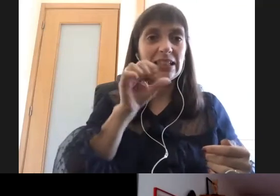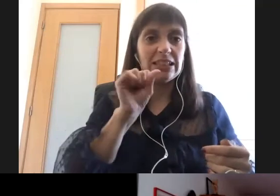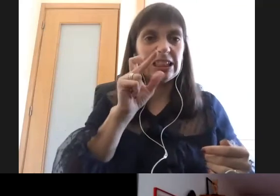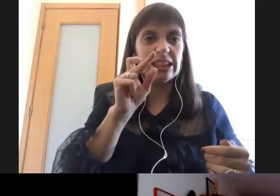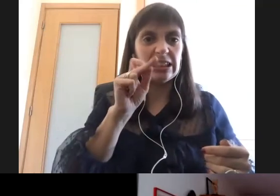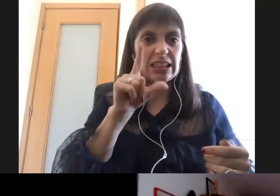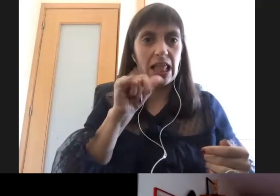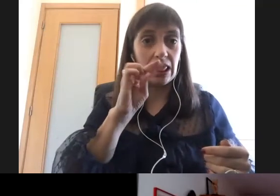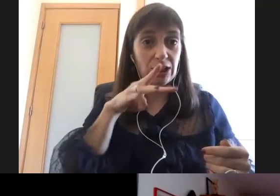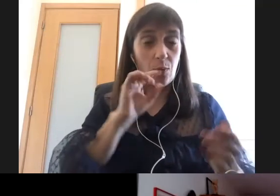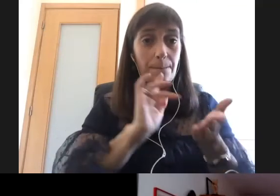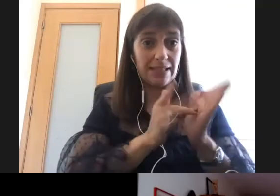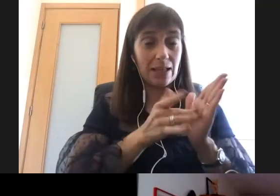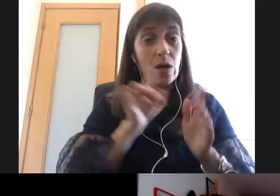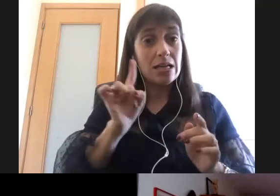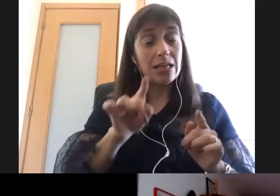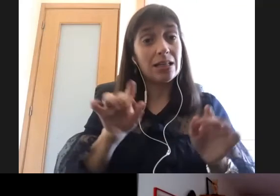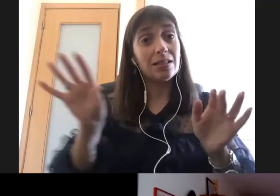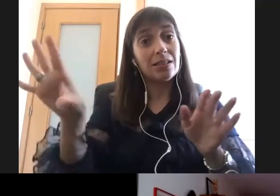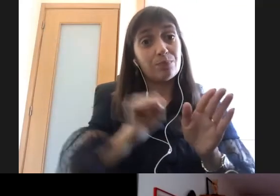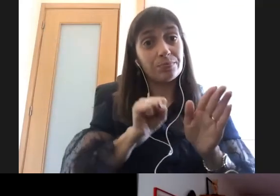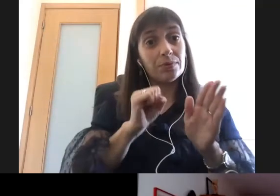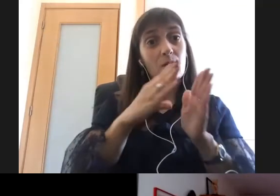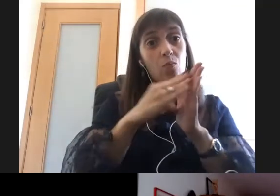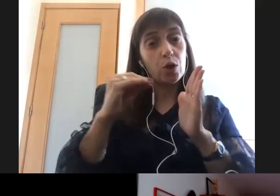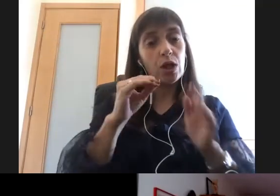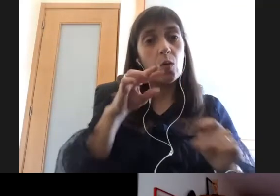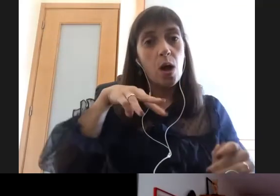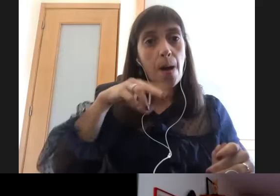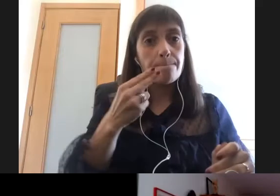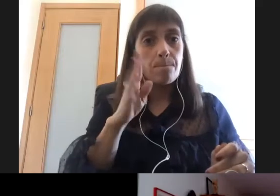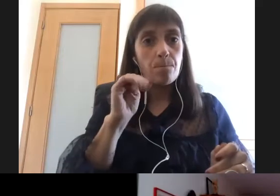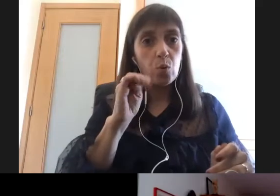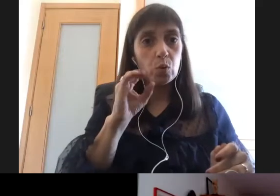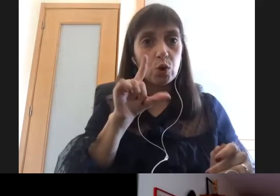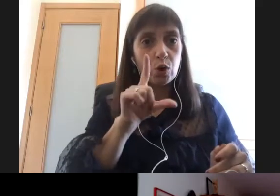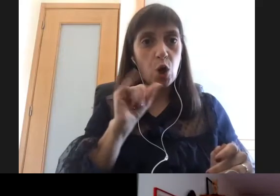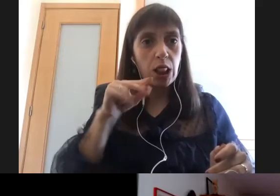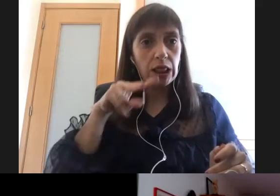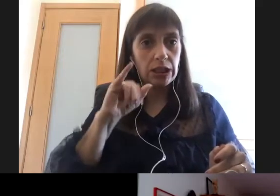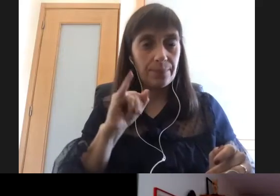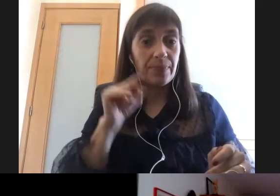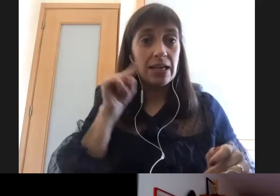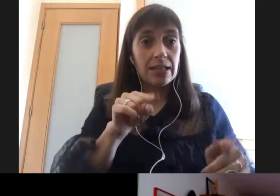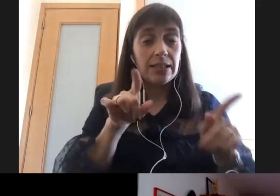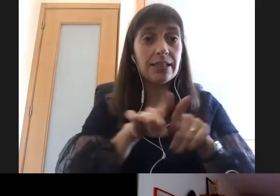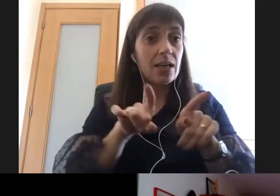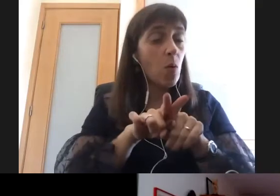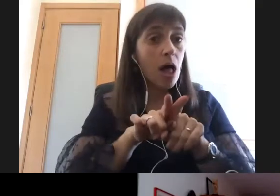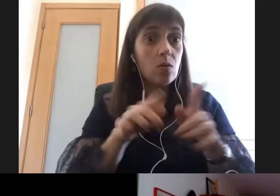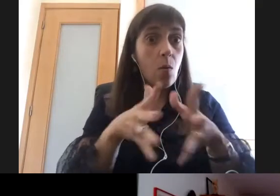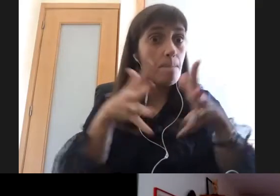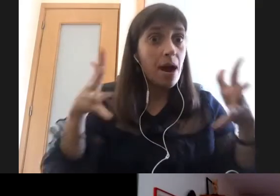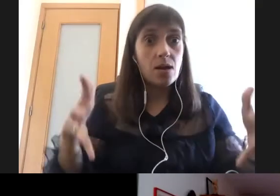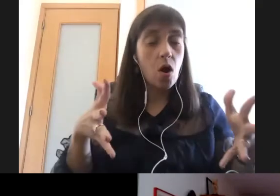A ação integralista brasileira é o maior movimento fascista fora da Europa, nos